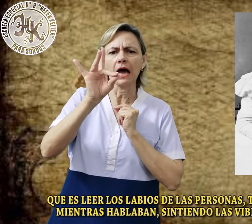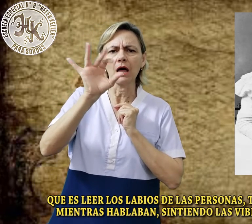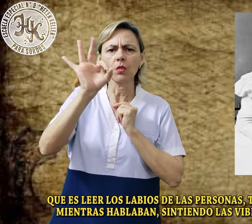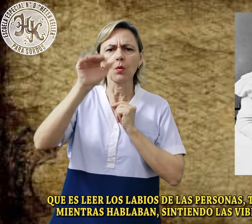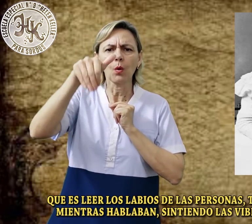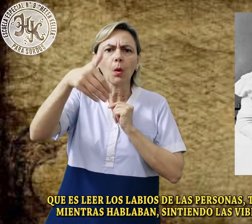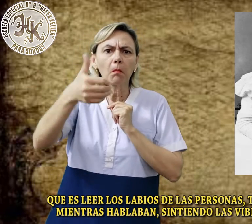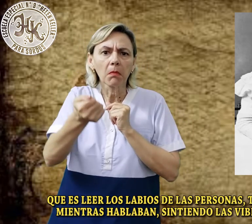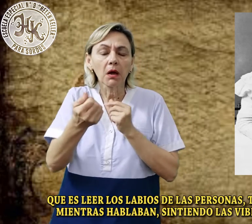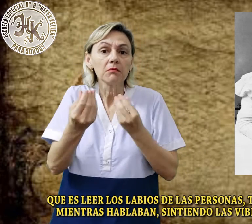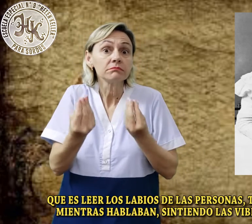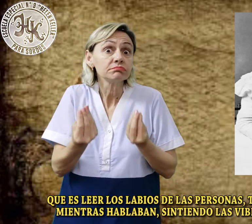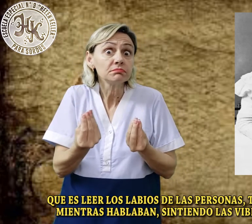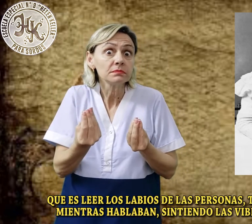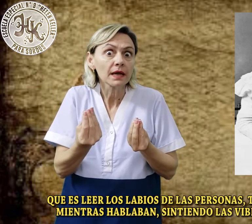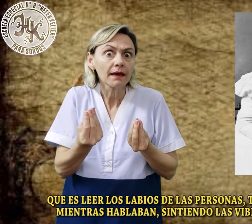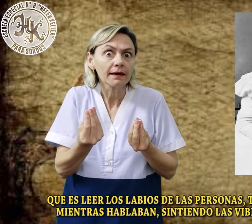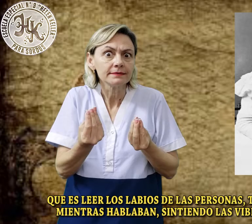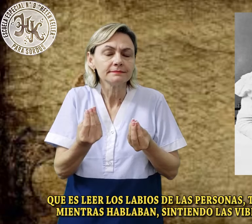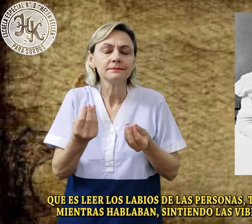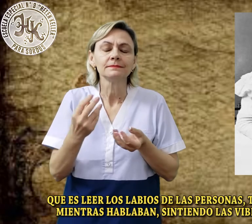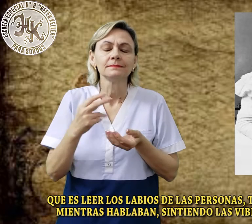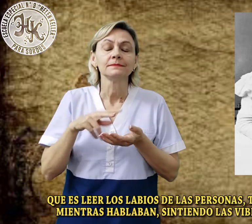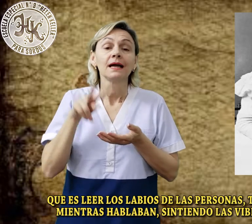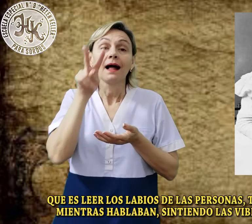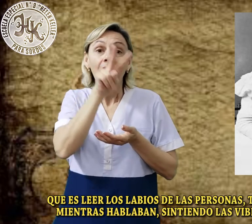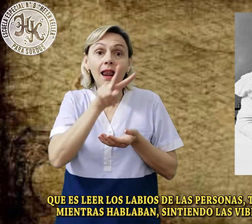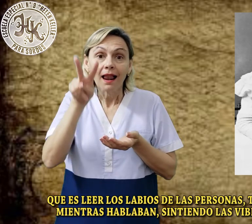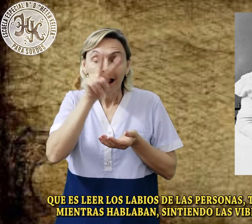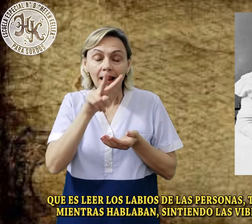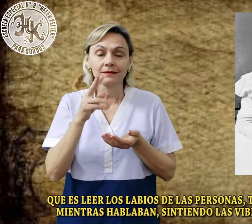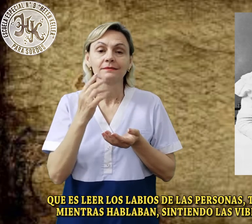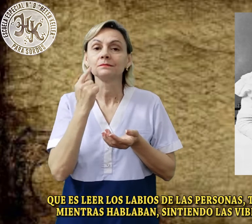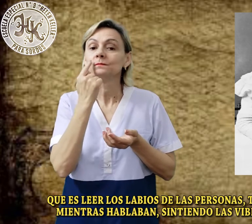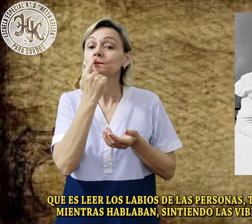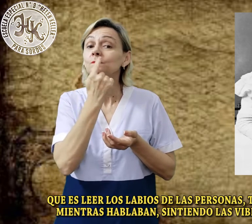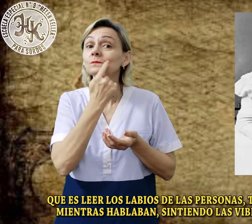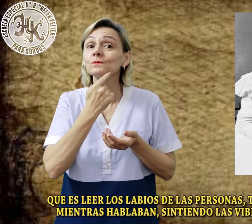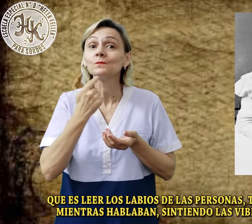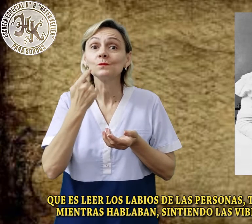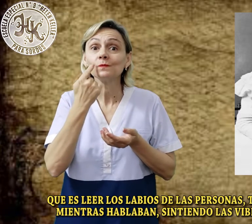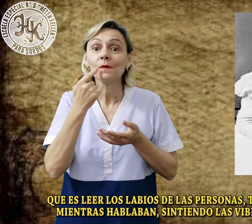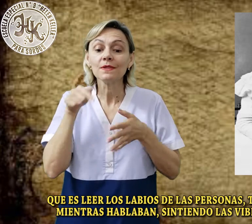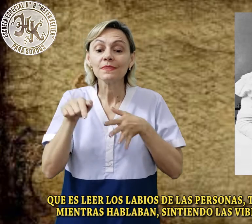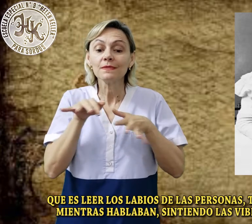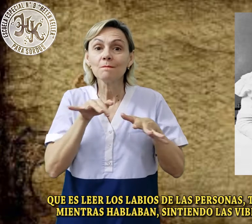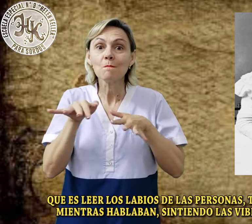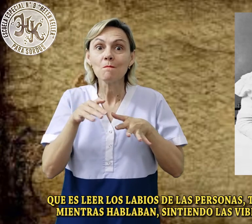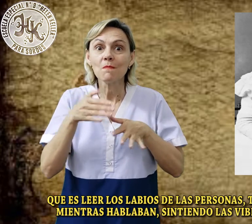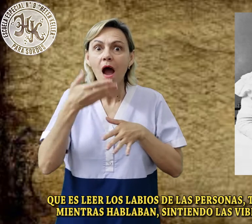que es leer los labios de las personas tocándoles con sus